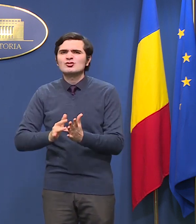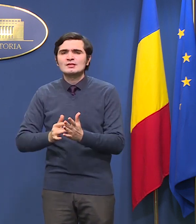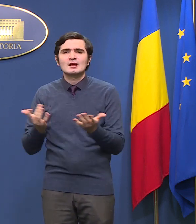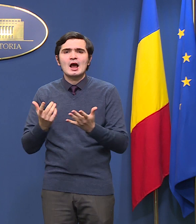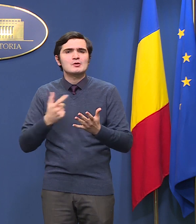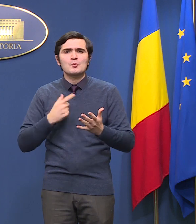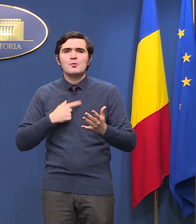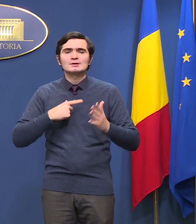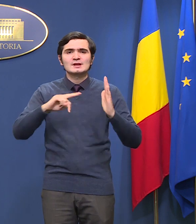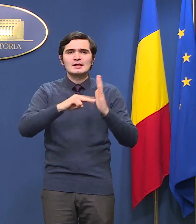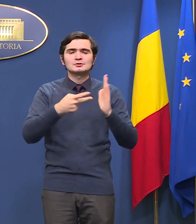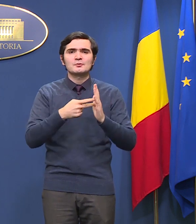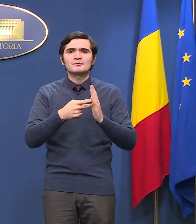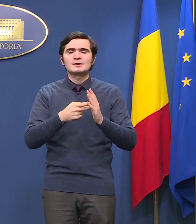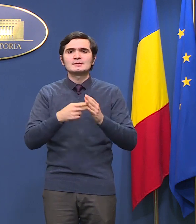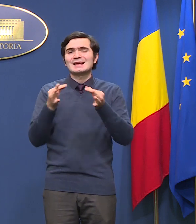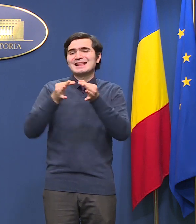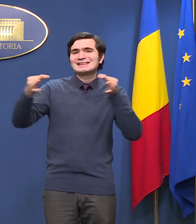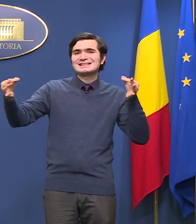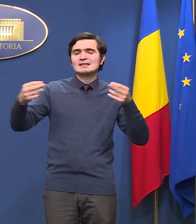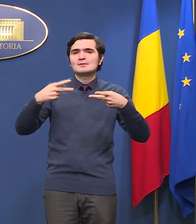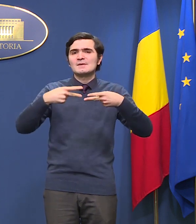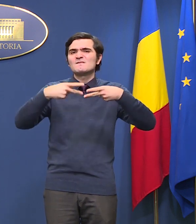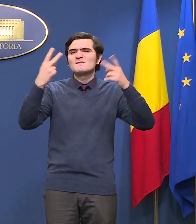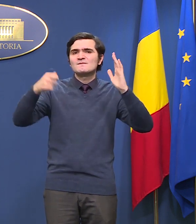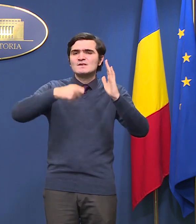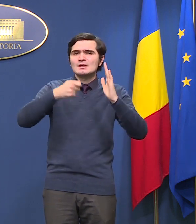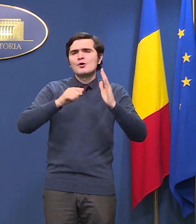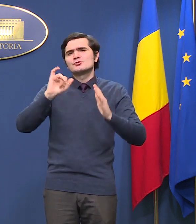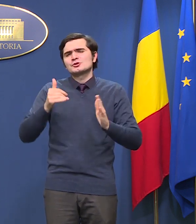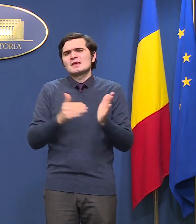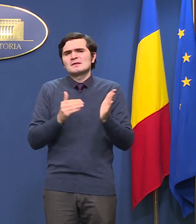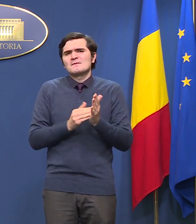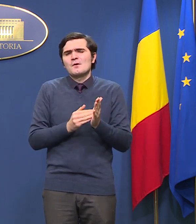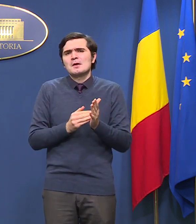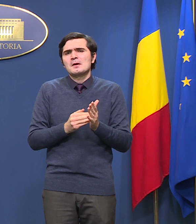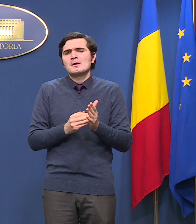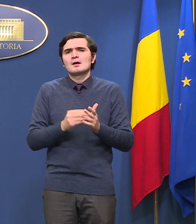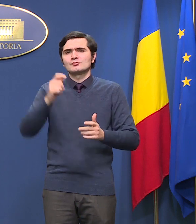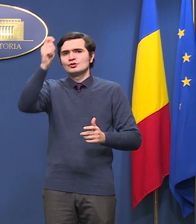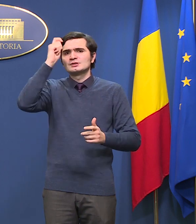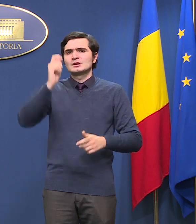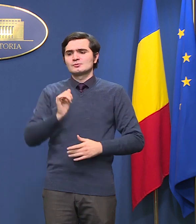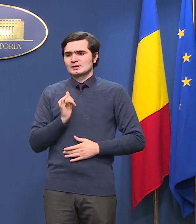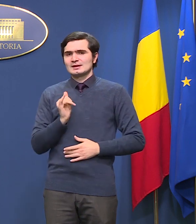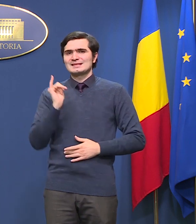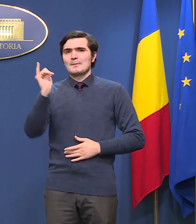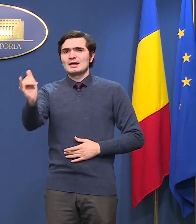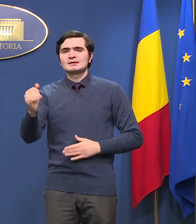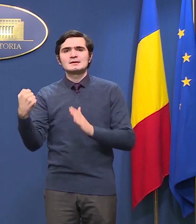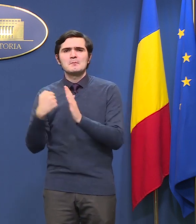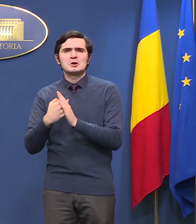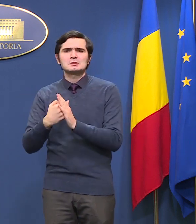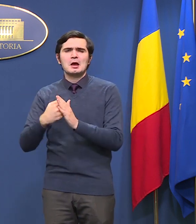fi soluționate prin telemedicină și necesită deplasarea cetățeanului până la medicul